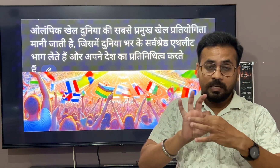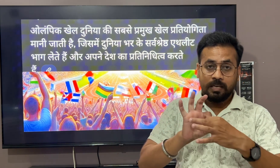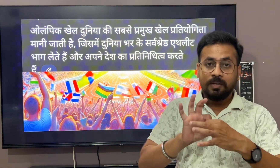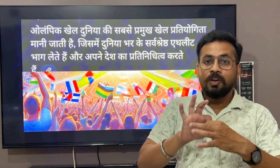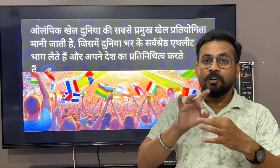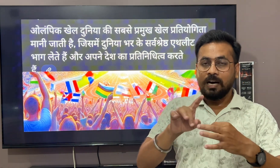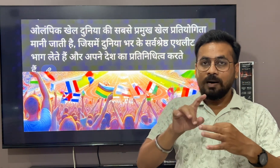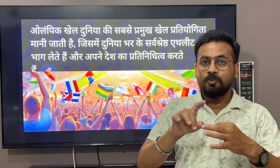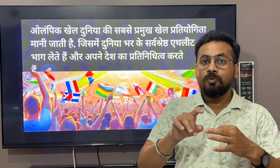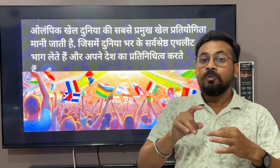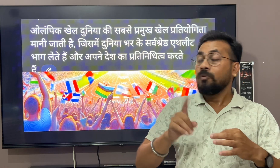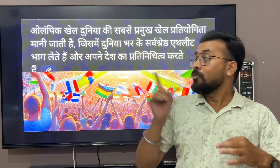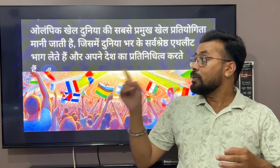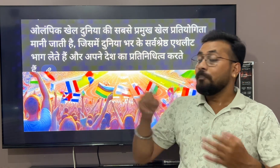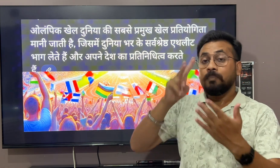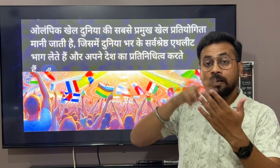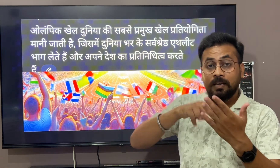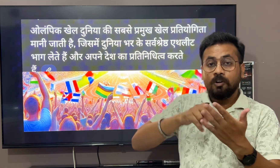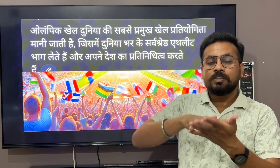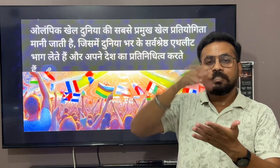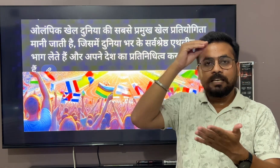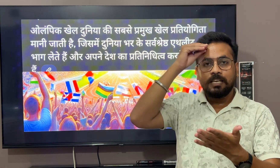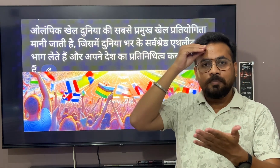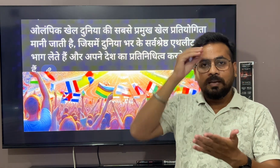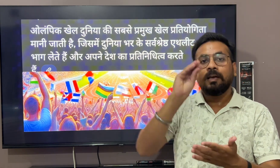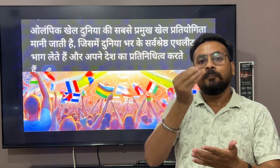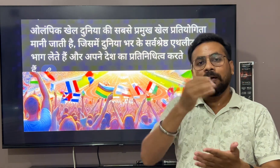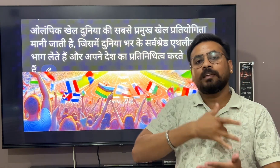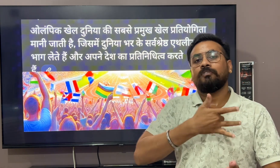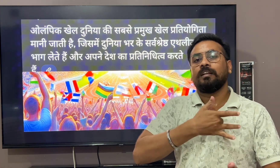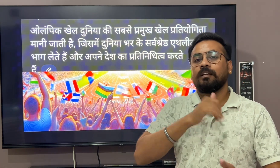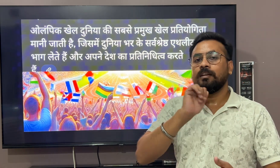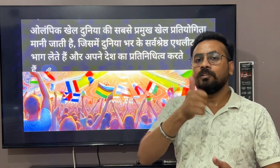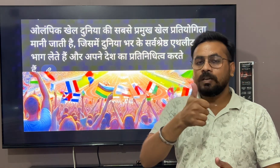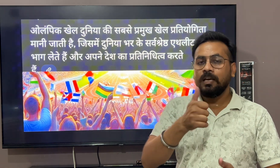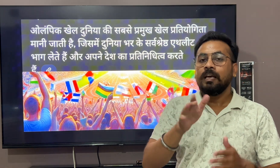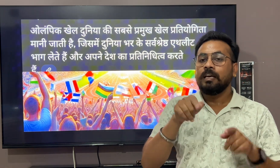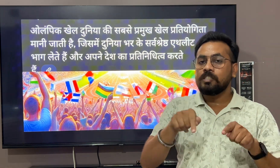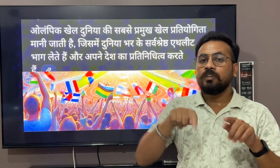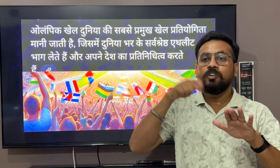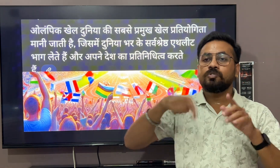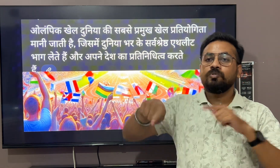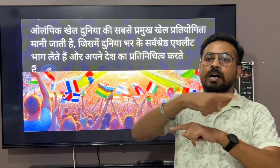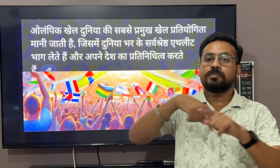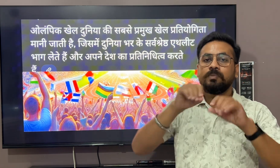रहे और आपको ये पढ़ने और सीखने में बेहतर फील। ओके, इस वीडियोस को आप सभी शेयर